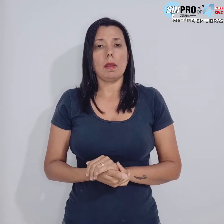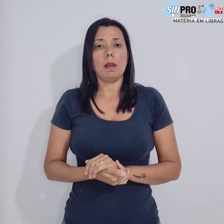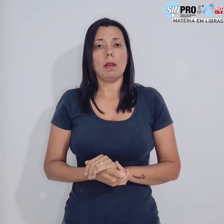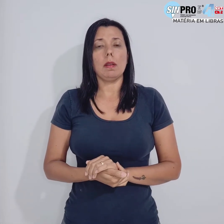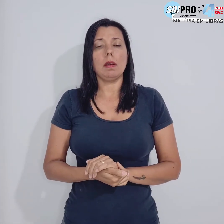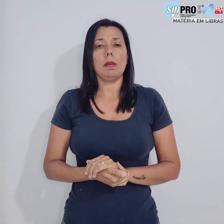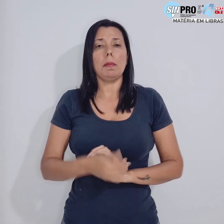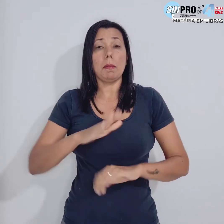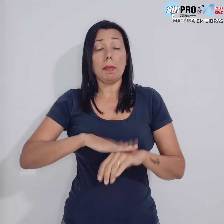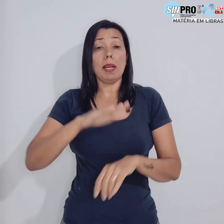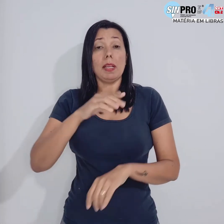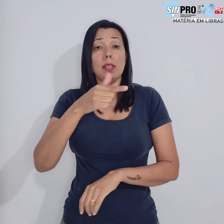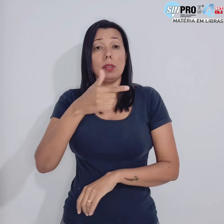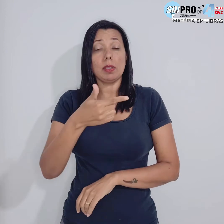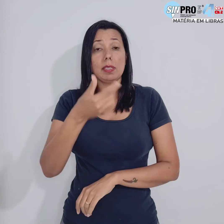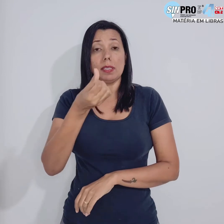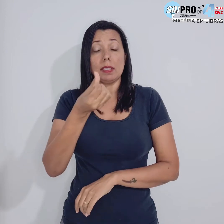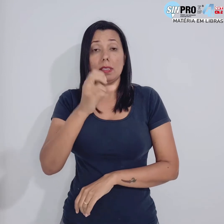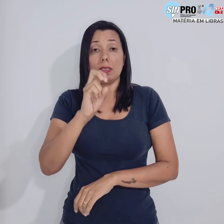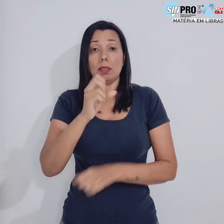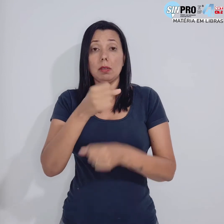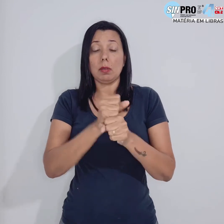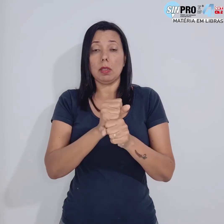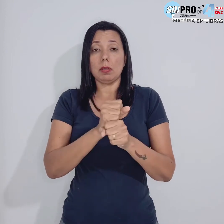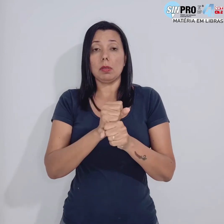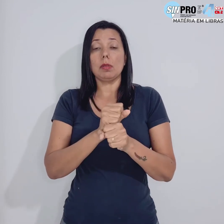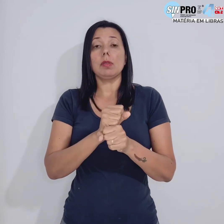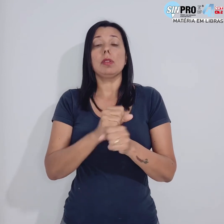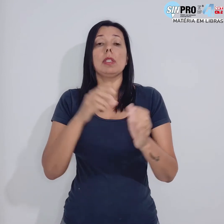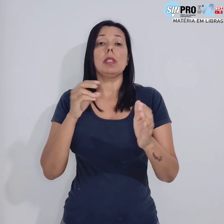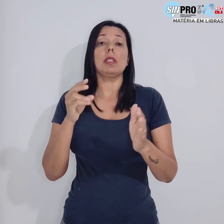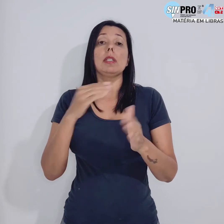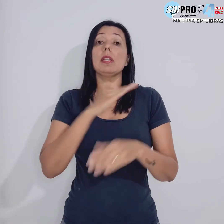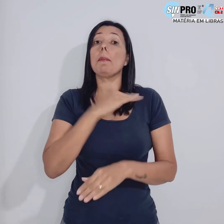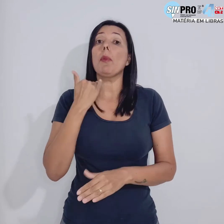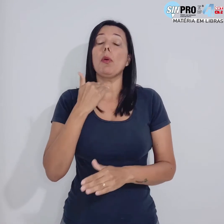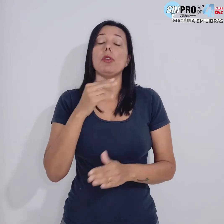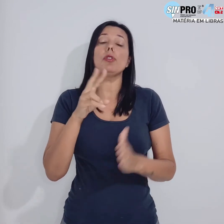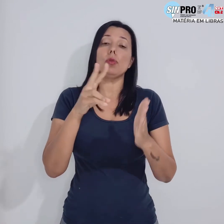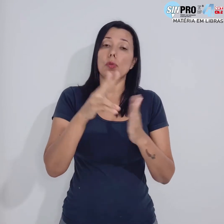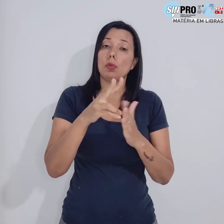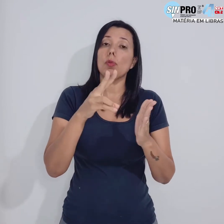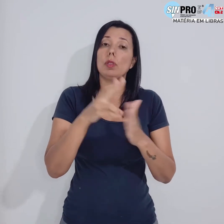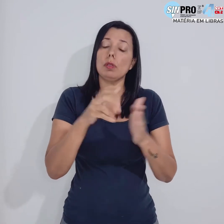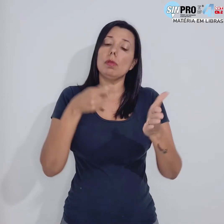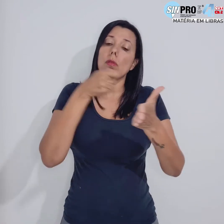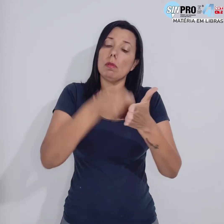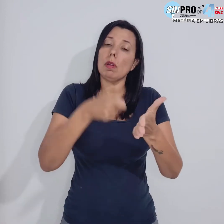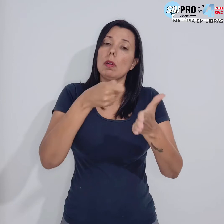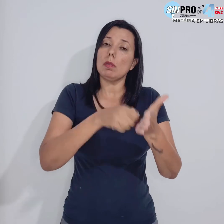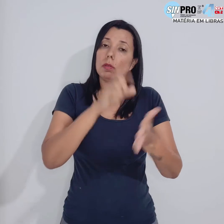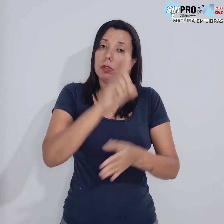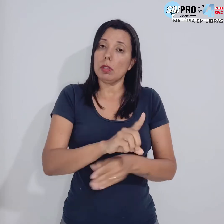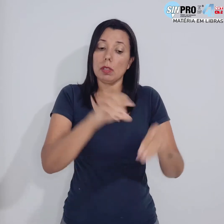Passados 265 anos da morte de Cepé Tiaraju, a luta pelo direito à terra,